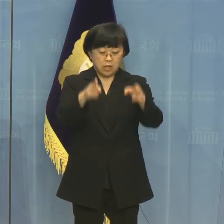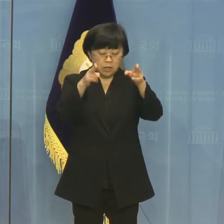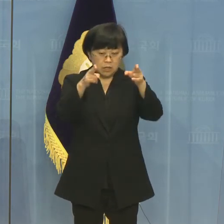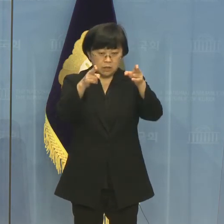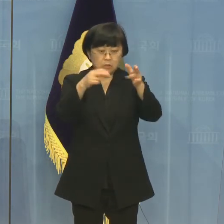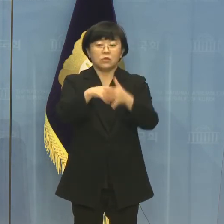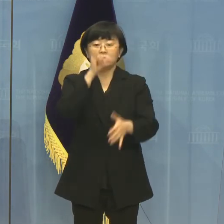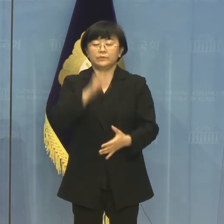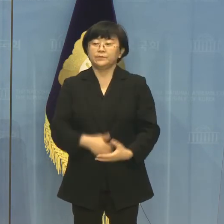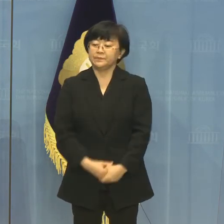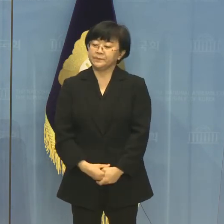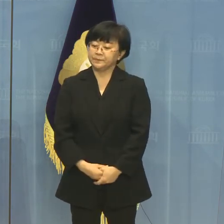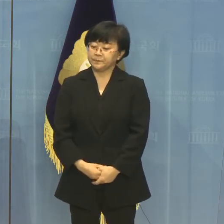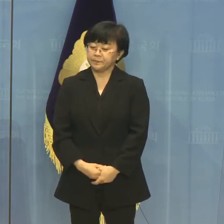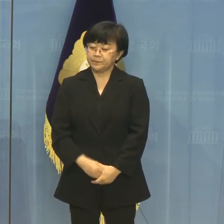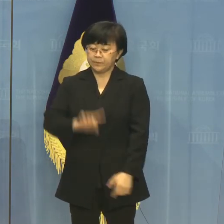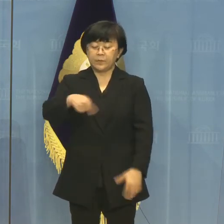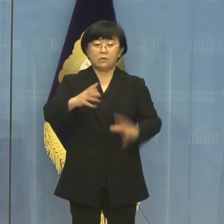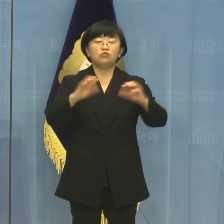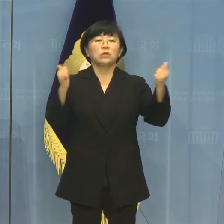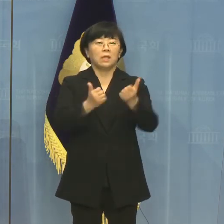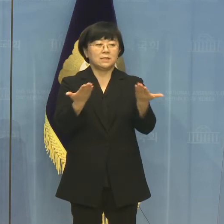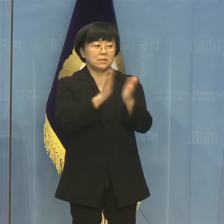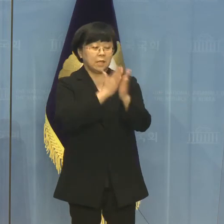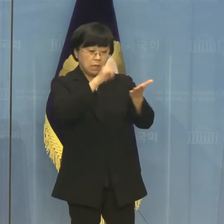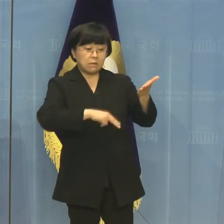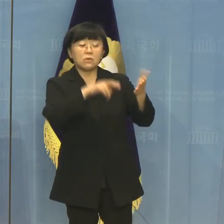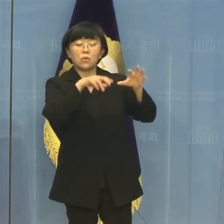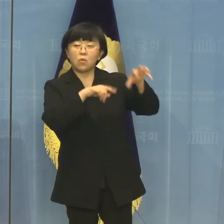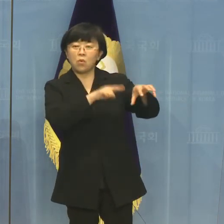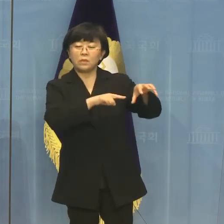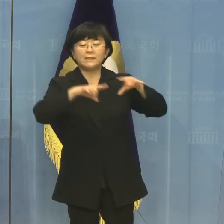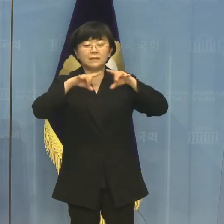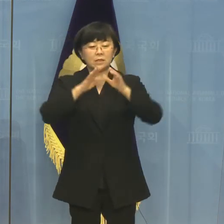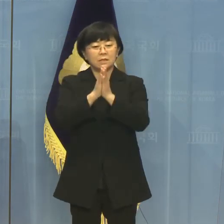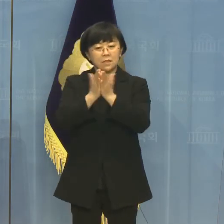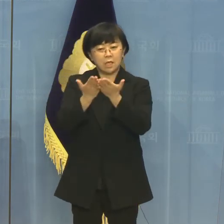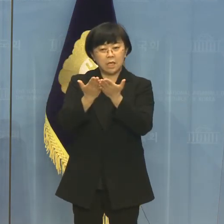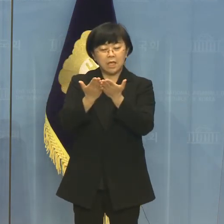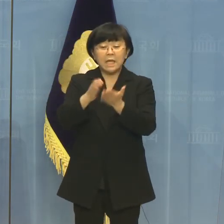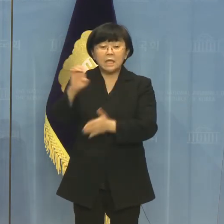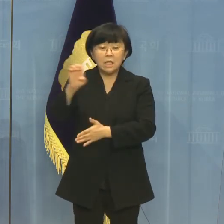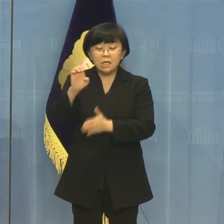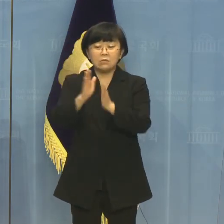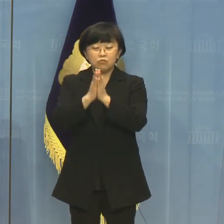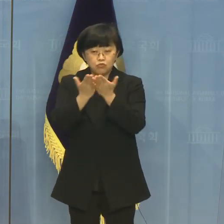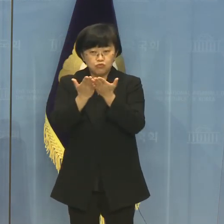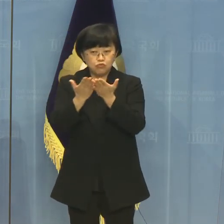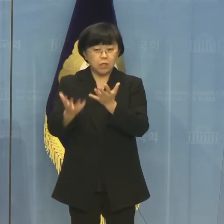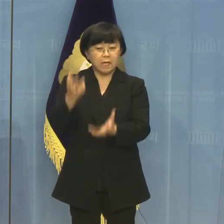등이 있을 예정입니다. 다음으로 국회 도서관은 오늘부터 전자책 이북 서비스를 기존